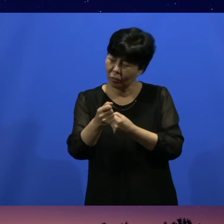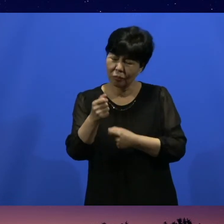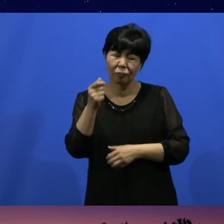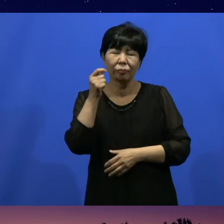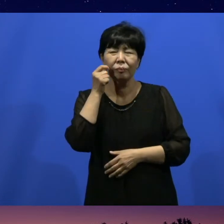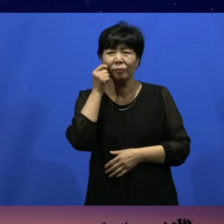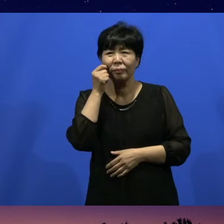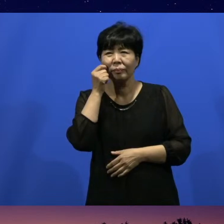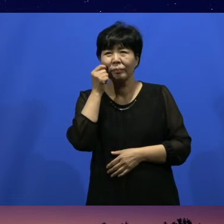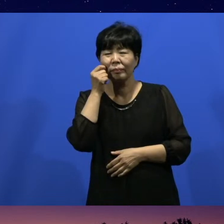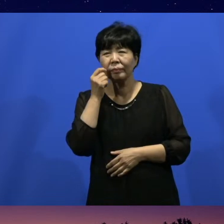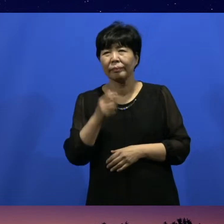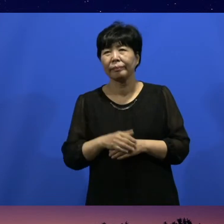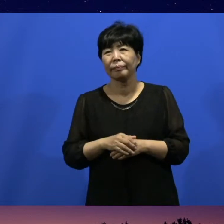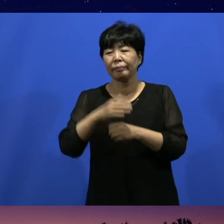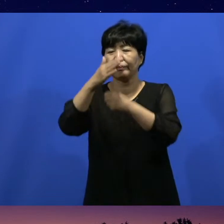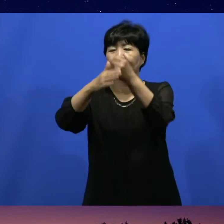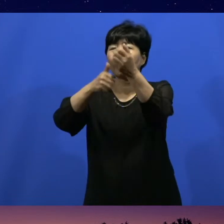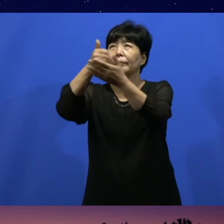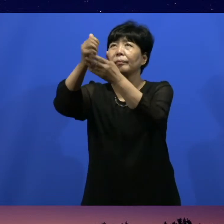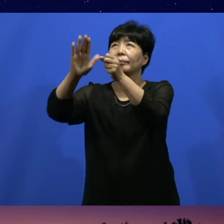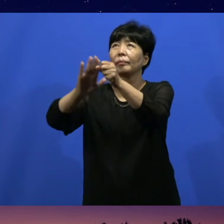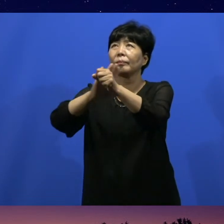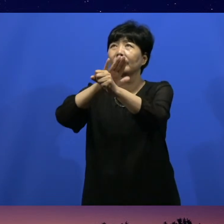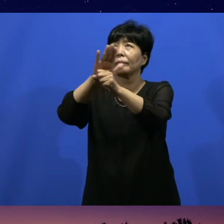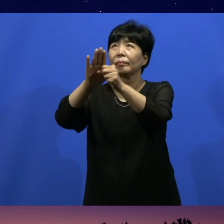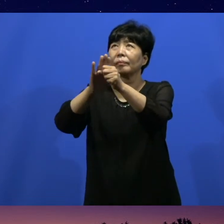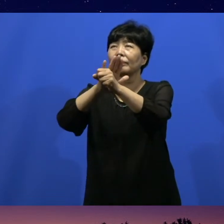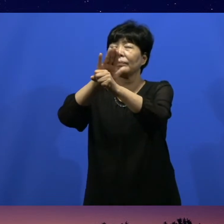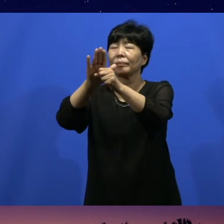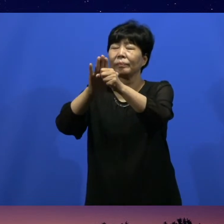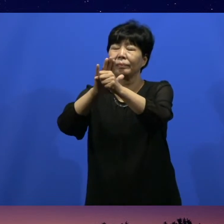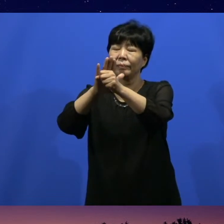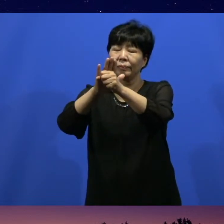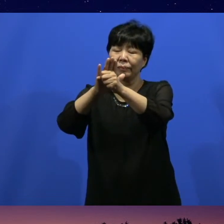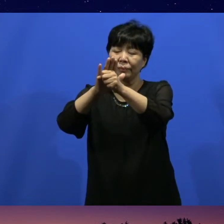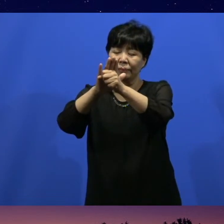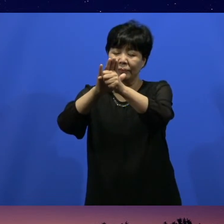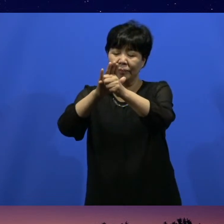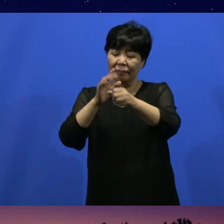다시 우리는 돌아가야 돼. 하나님의 사랑으로 가야 돼. 그 사랑을